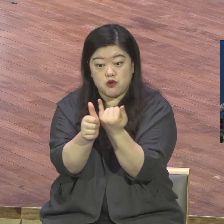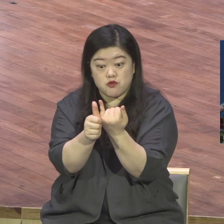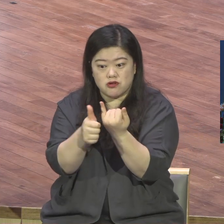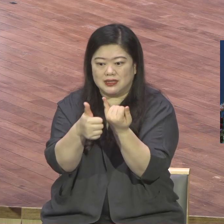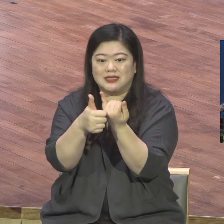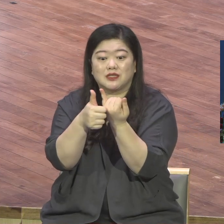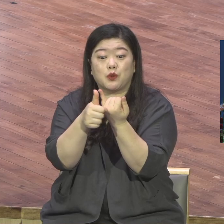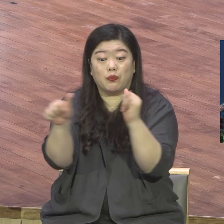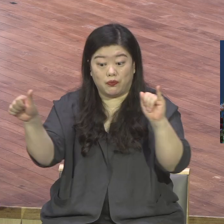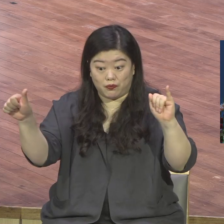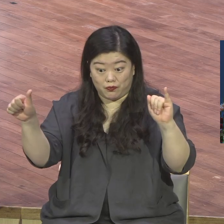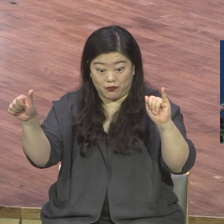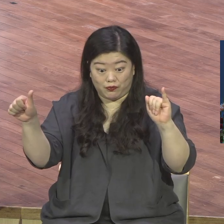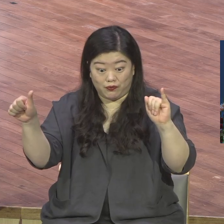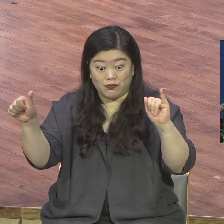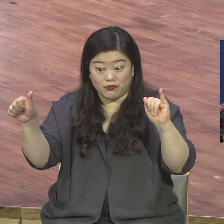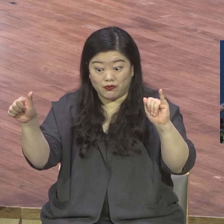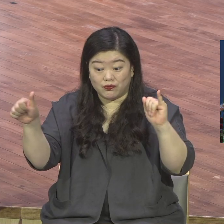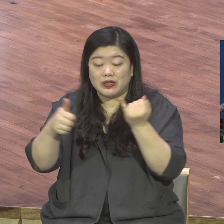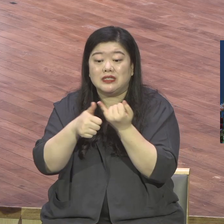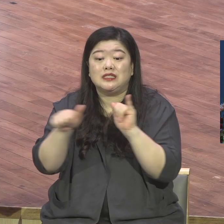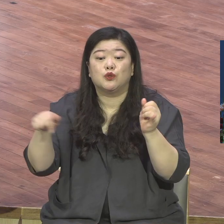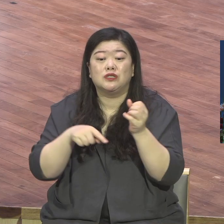성격이 안 맞아서 결혼한 거예요, 그게 사실은.